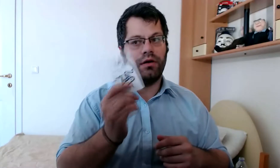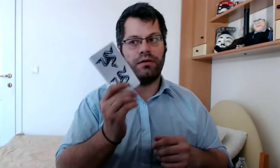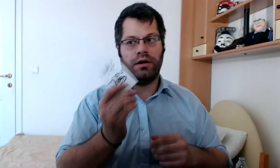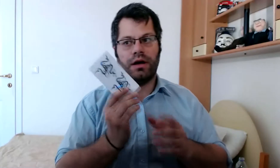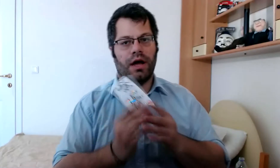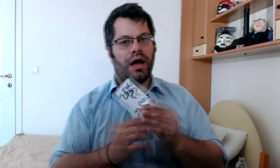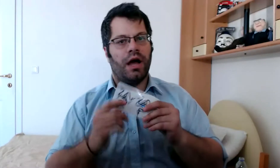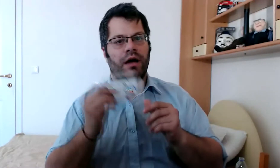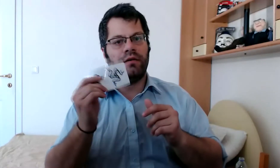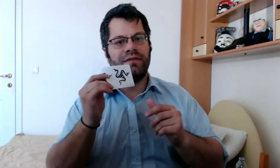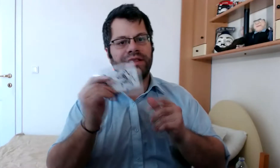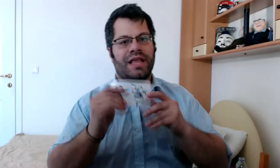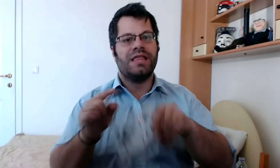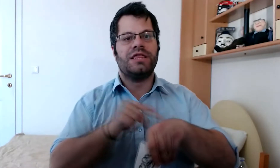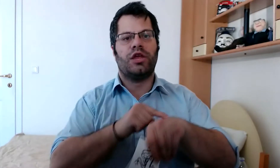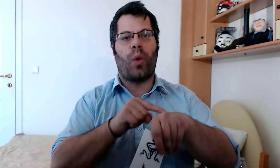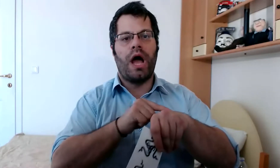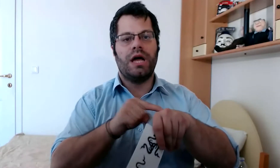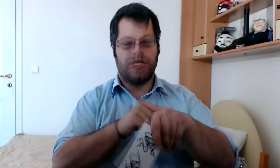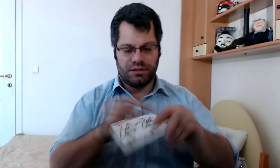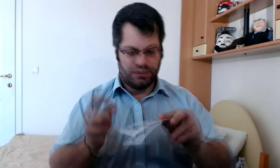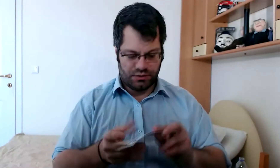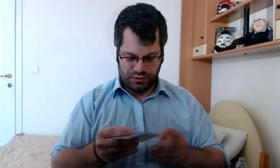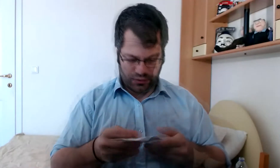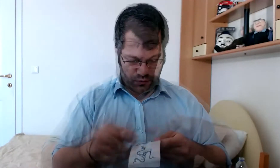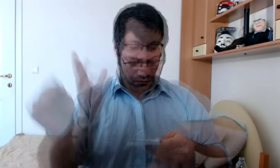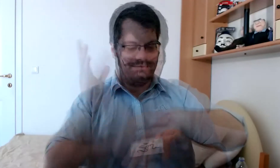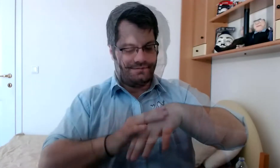Αυτά εδώ είναι τατουάζ.